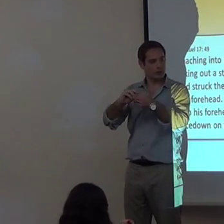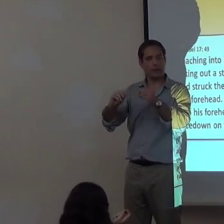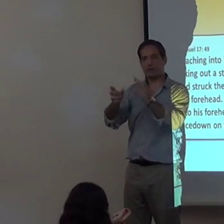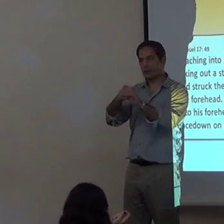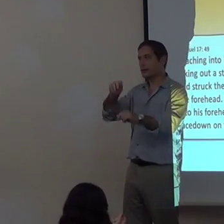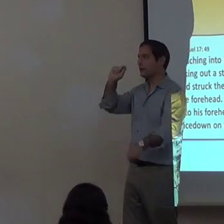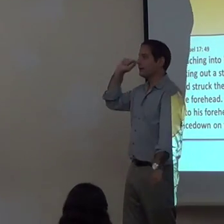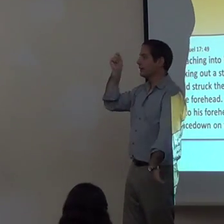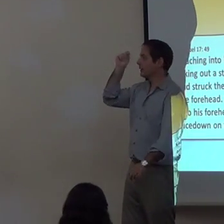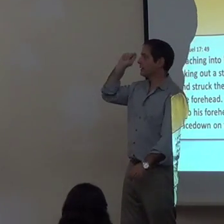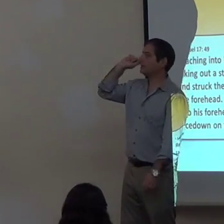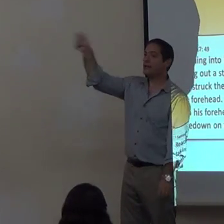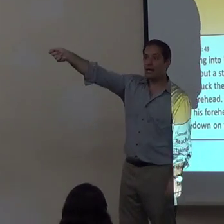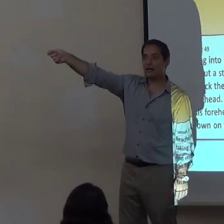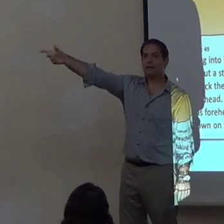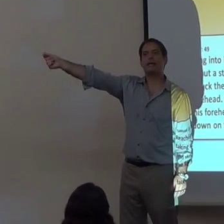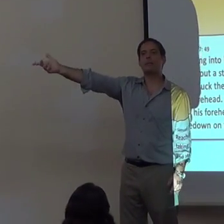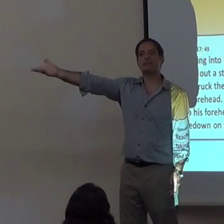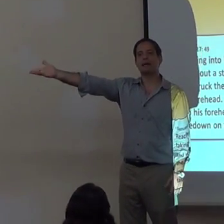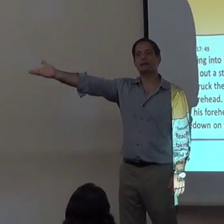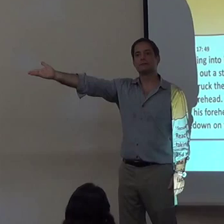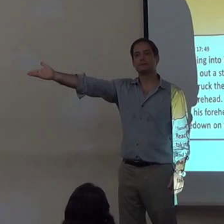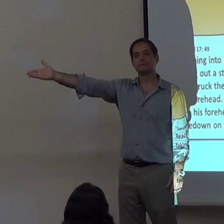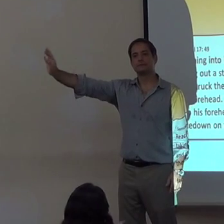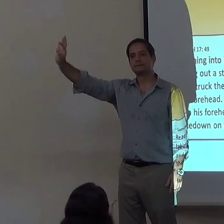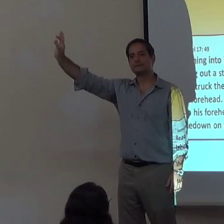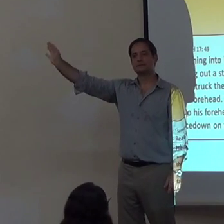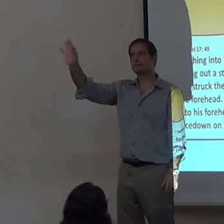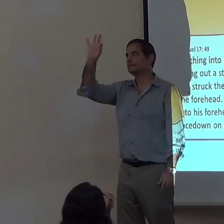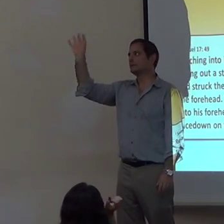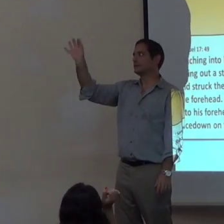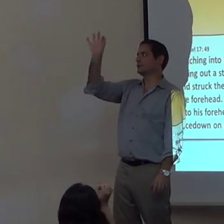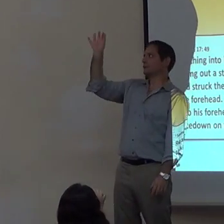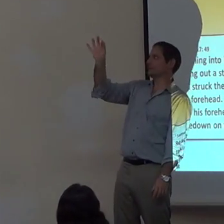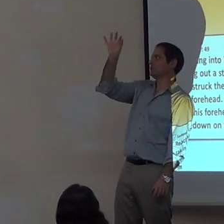historia. ¿Ok? Le tira y ¿qué pasa?